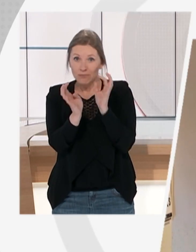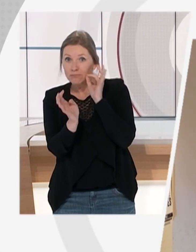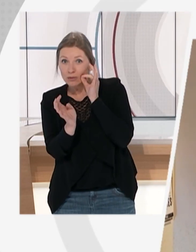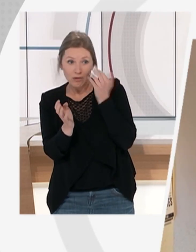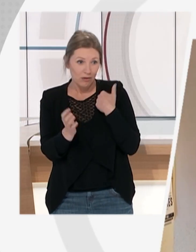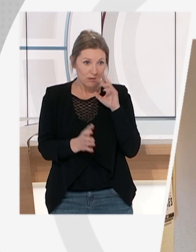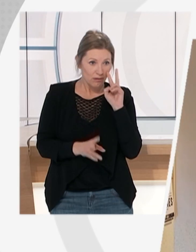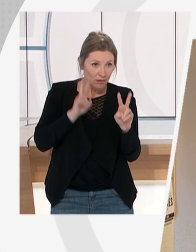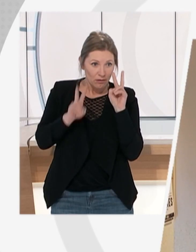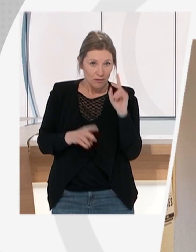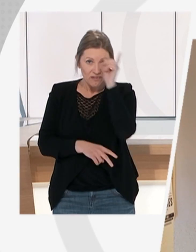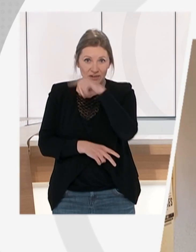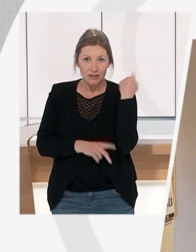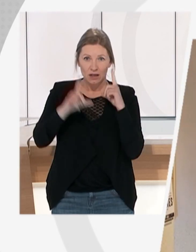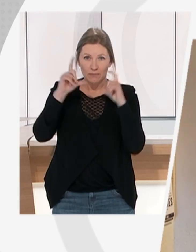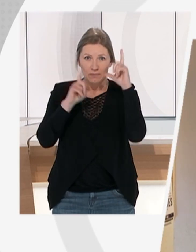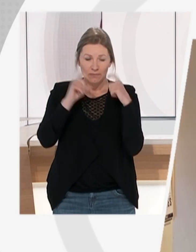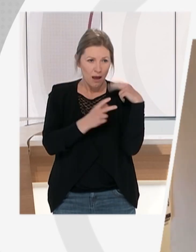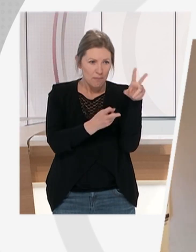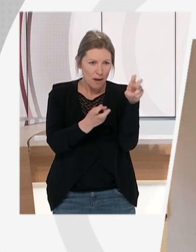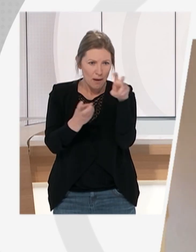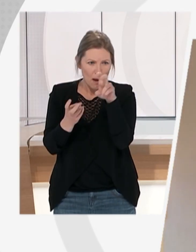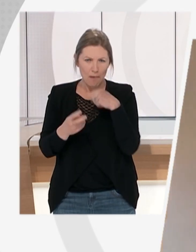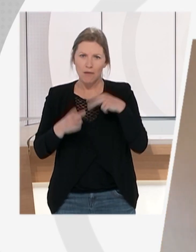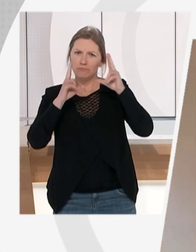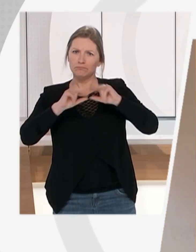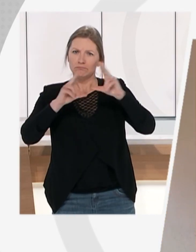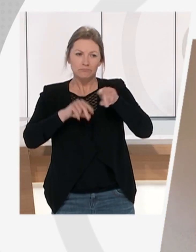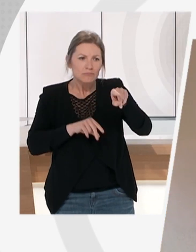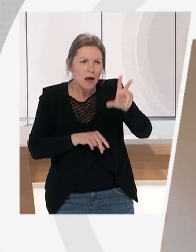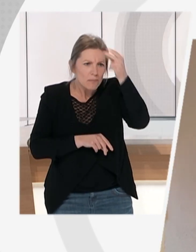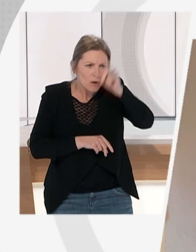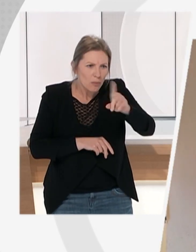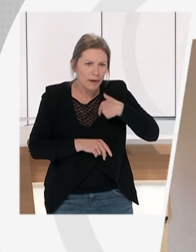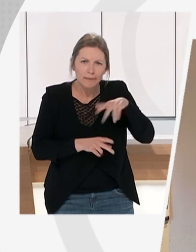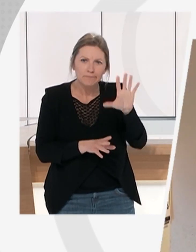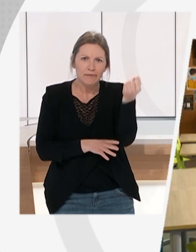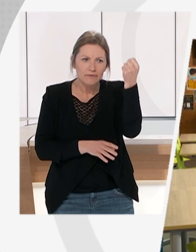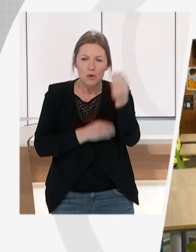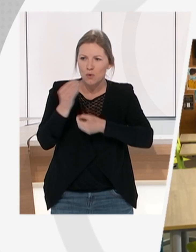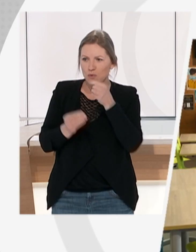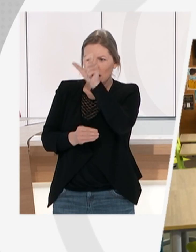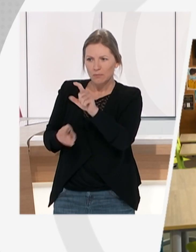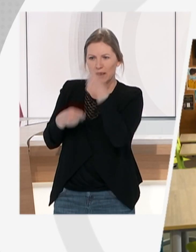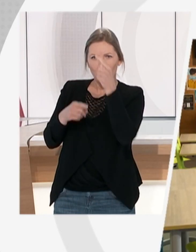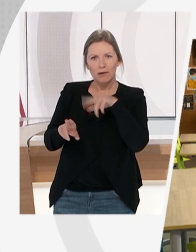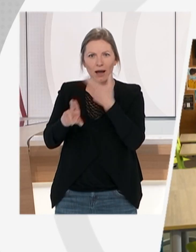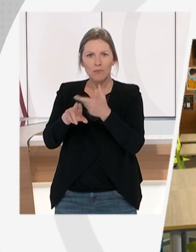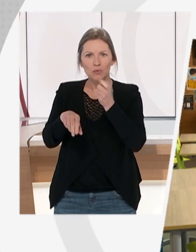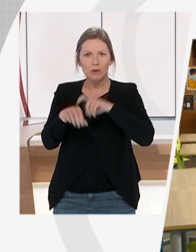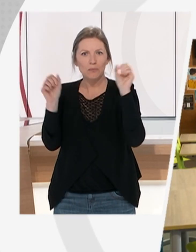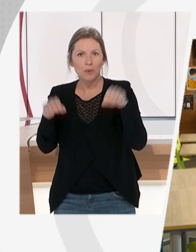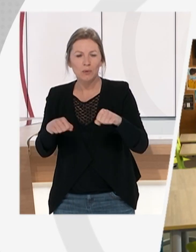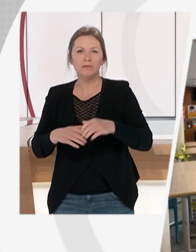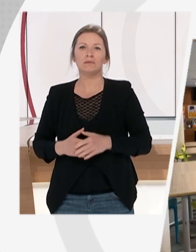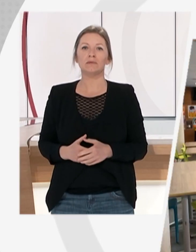comprise? Est-ce que voilà, on peut tout de suite dire tiens, Fatoumata, vous n'êtes pas d'accord? On peut tout de suite réagir. Ce petit